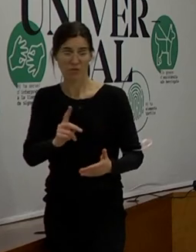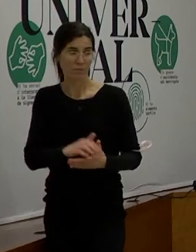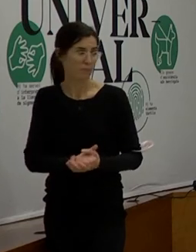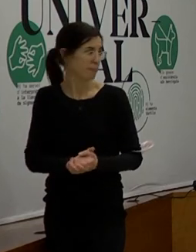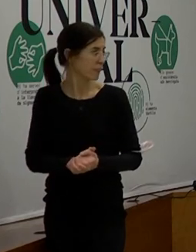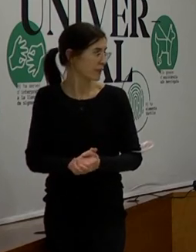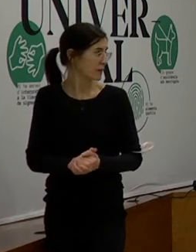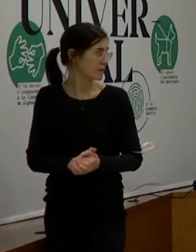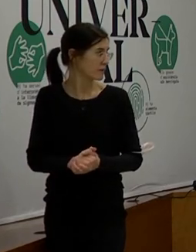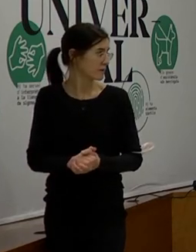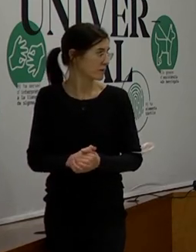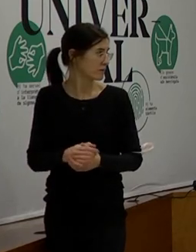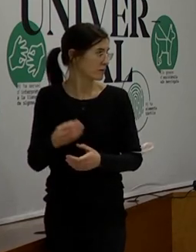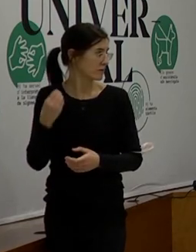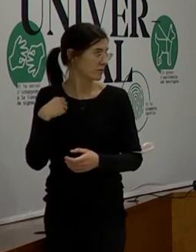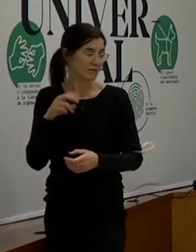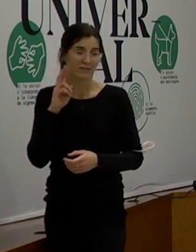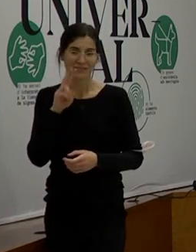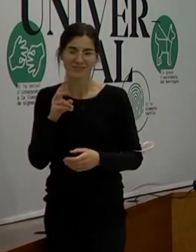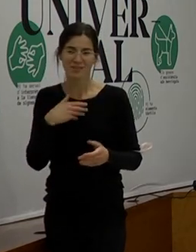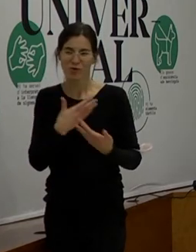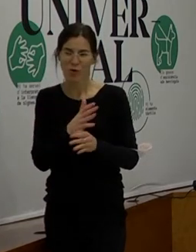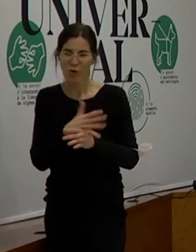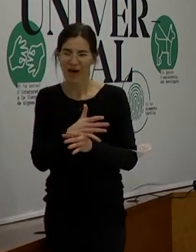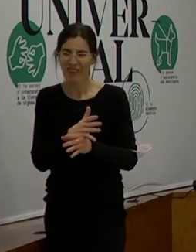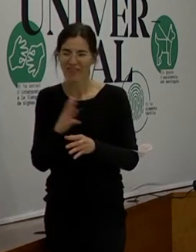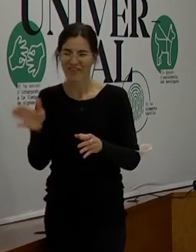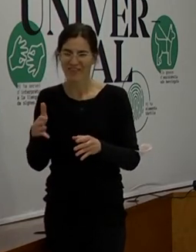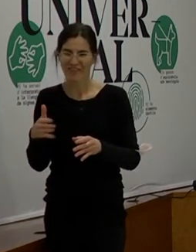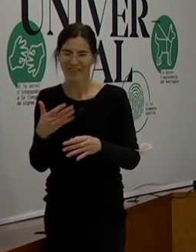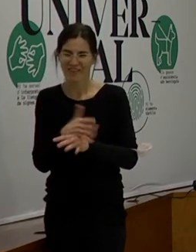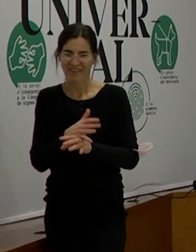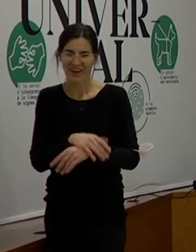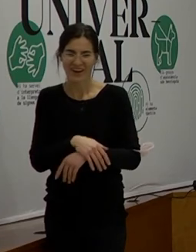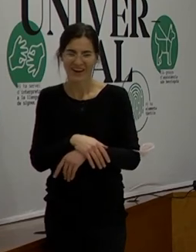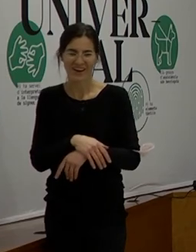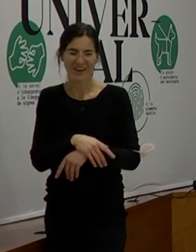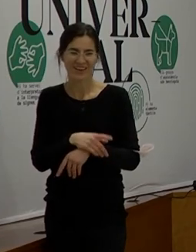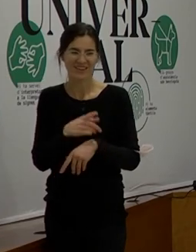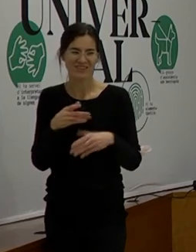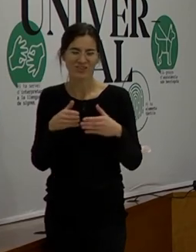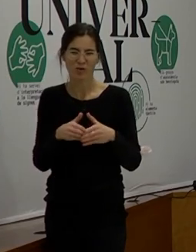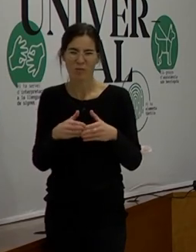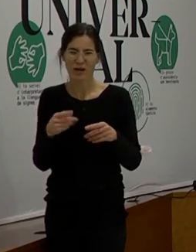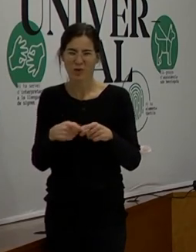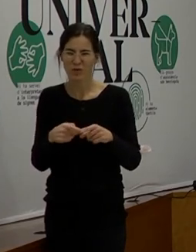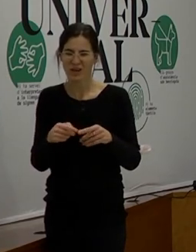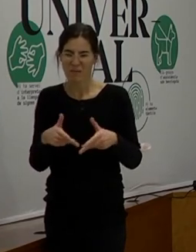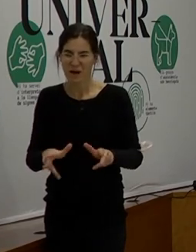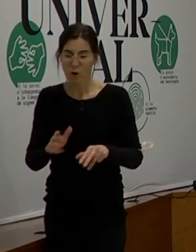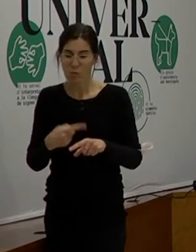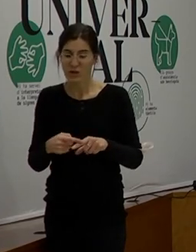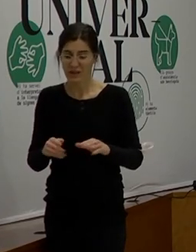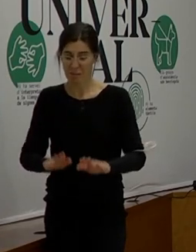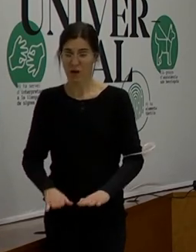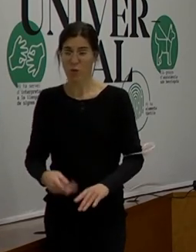el banco? Aquí pots ir jugant, empujas, agua, agua. Bueno, però, ¿y esto por qué es el banco tan bajo? Perquè